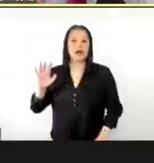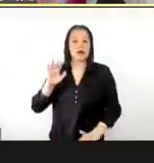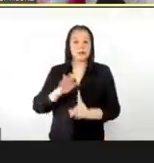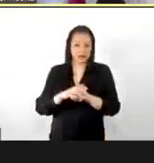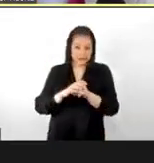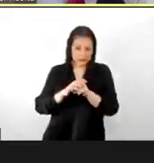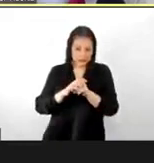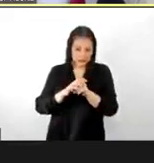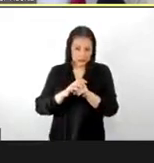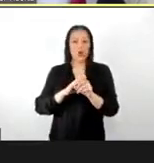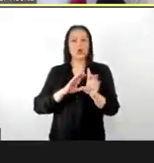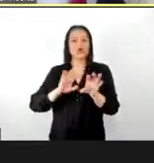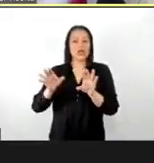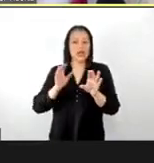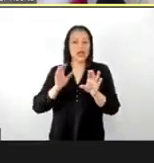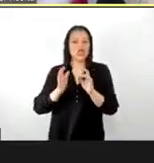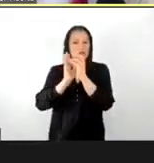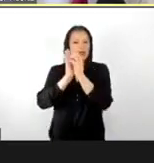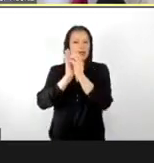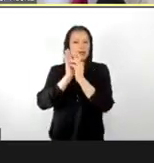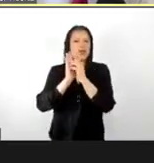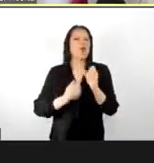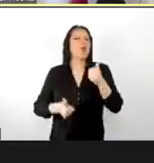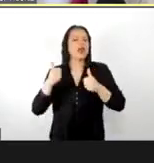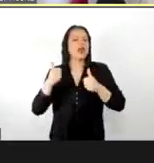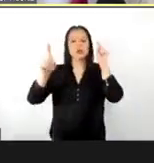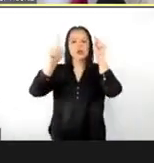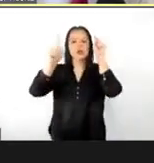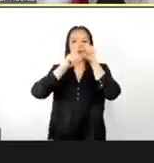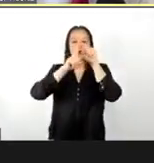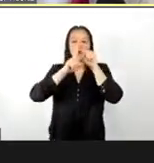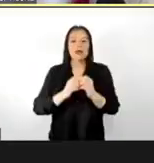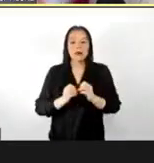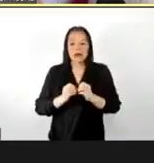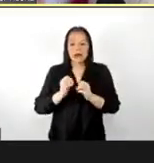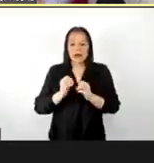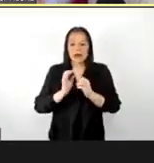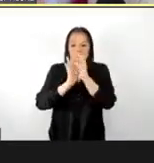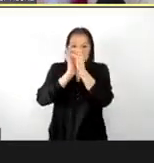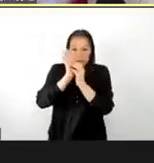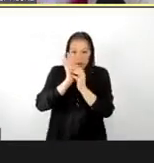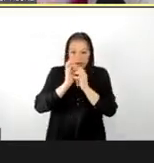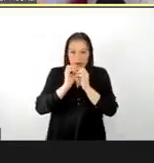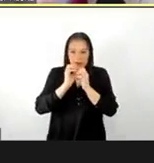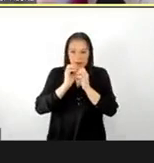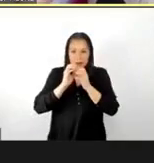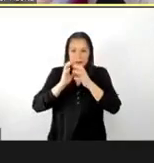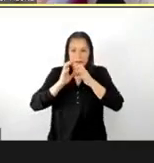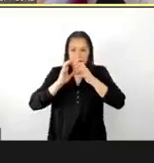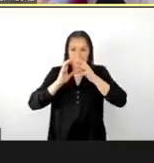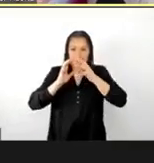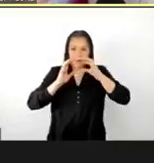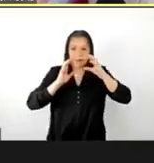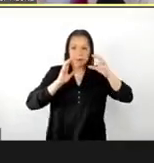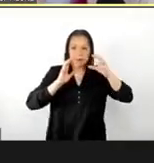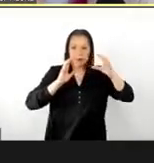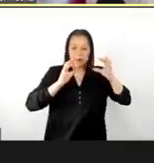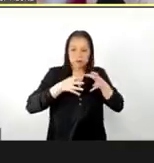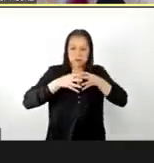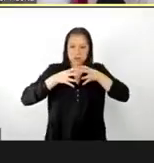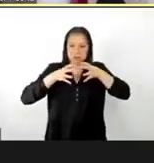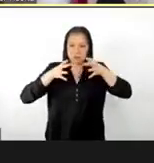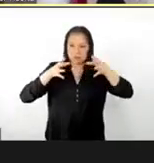se ha formado el virus, ¿sabe para qué es? Para reproducirse. O sea, el virus no nace ni crece ni muere, pero